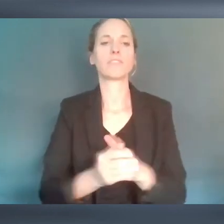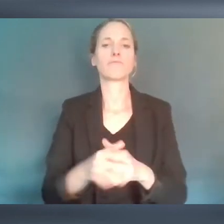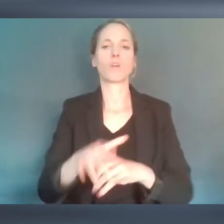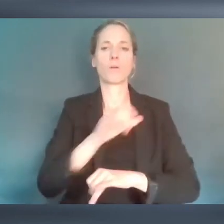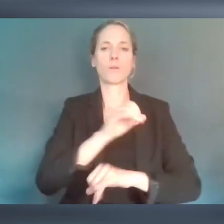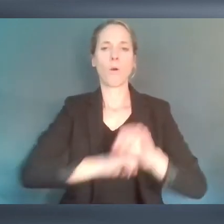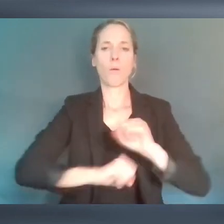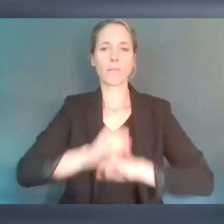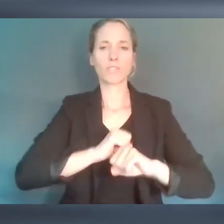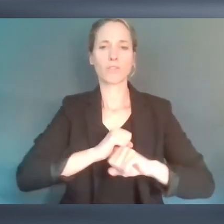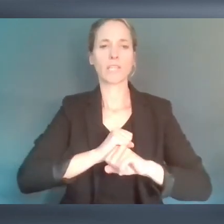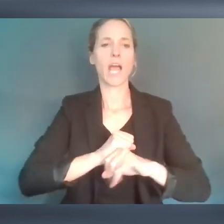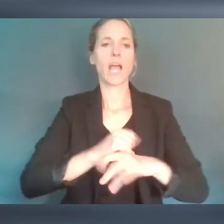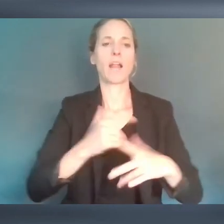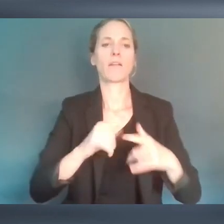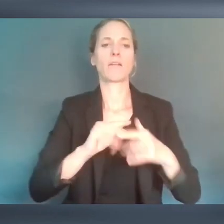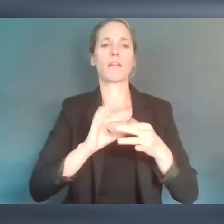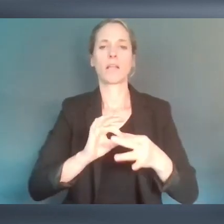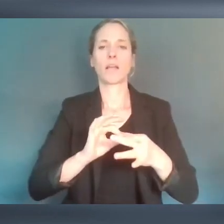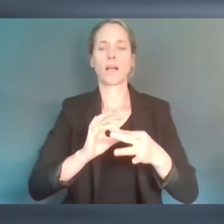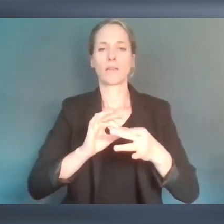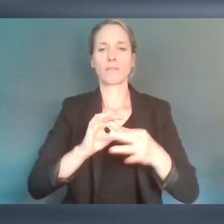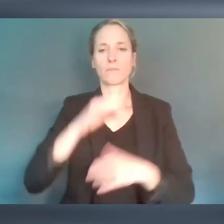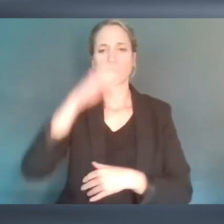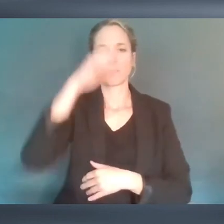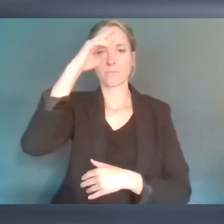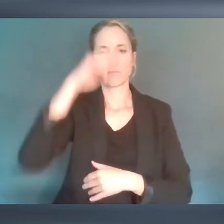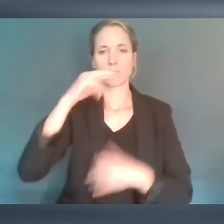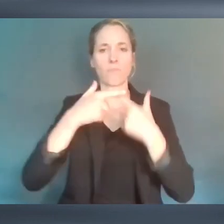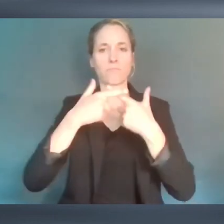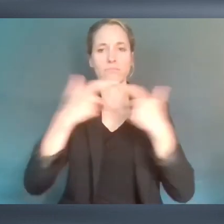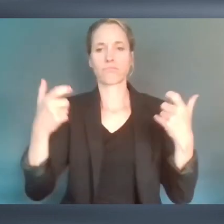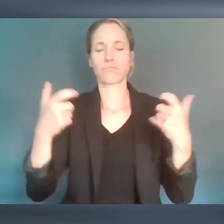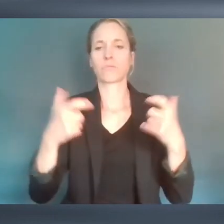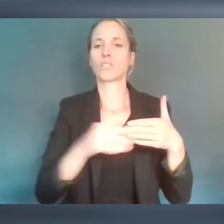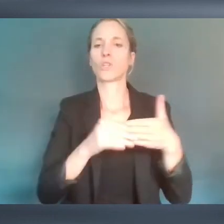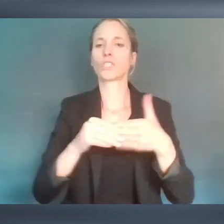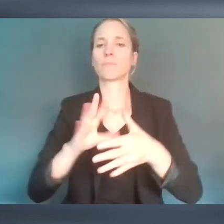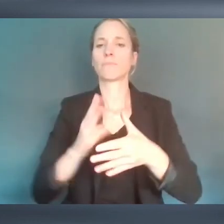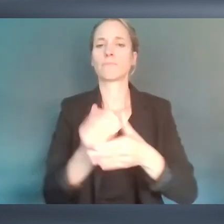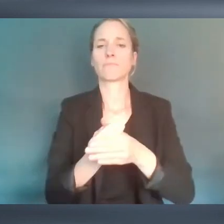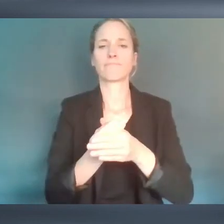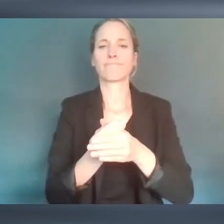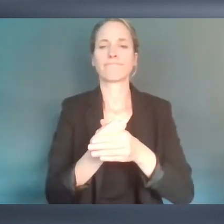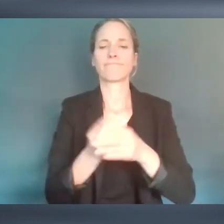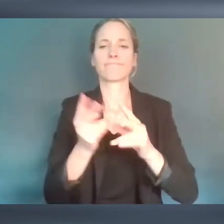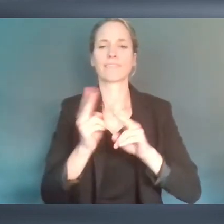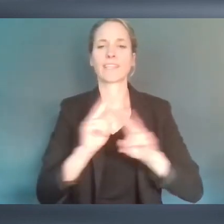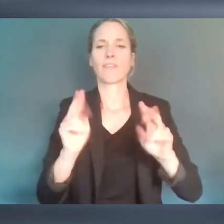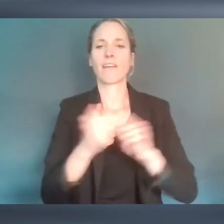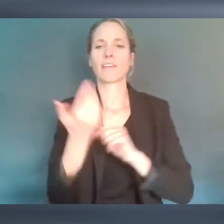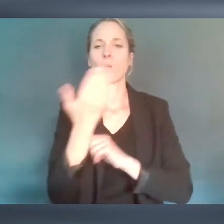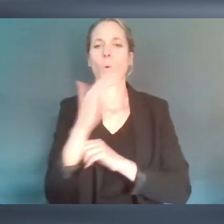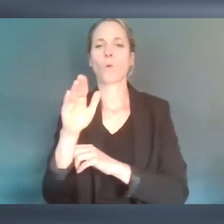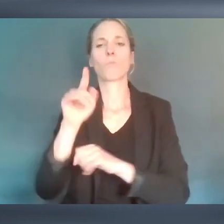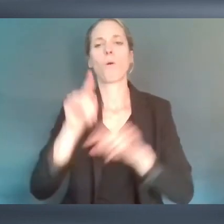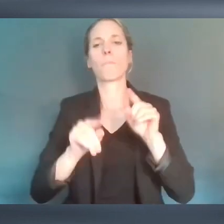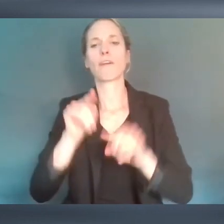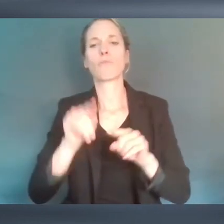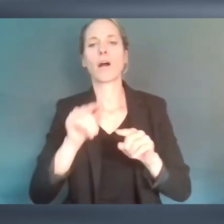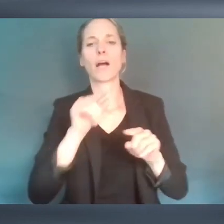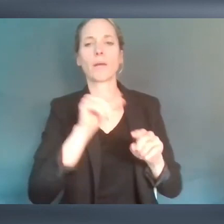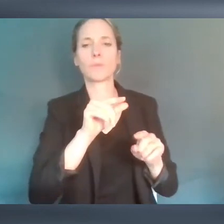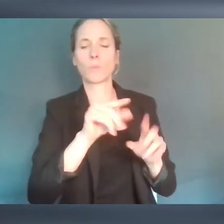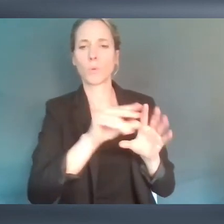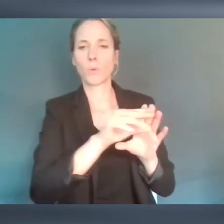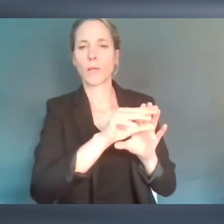Le leadership inclusif n'a rien à voir avec d'autres, même si évidemment il y a des liens et des copier-coller parfois qui se font